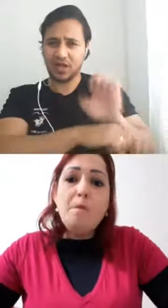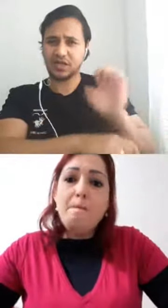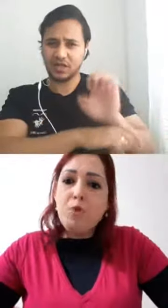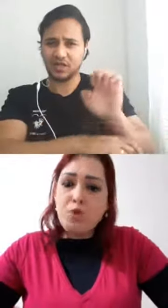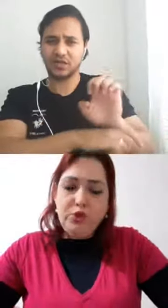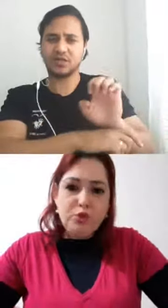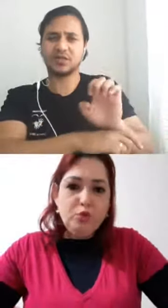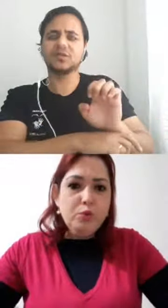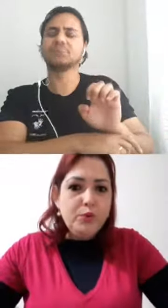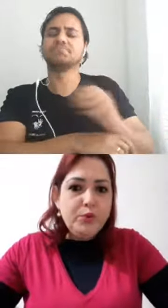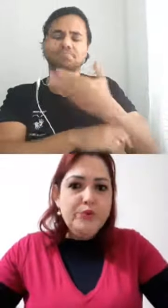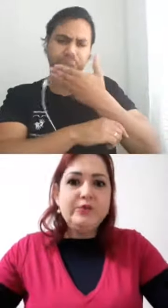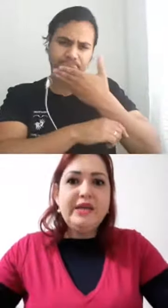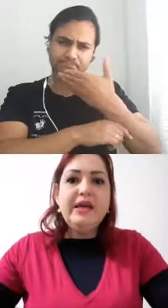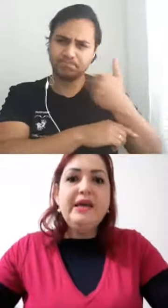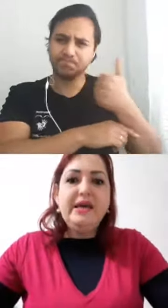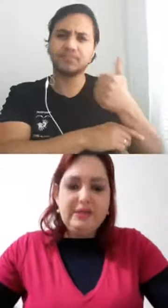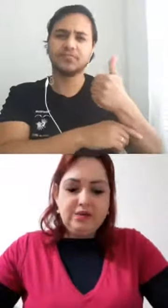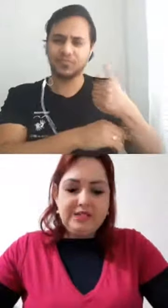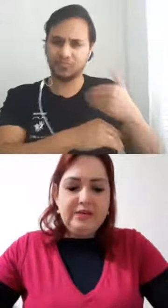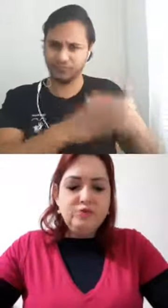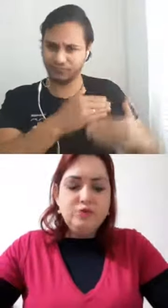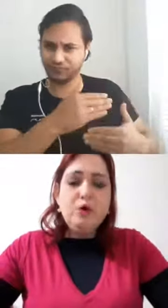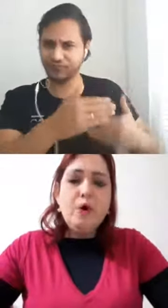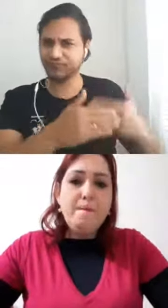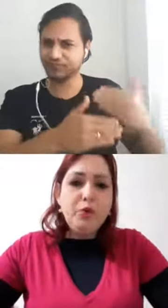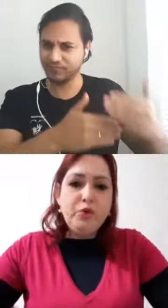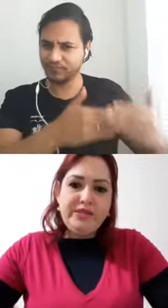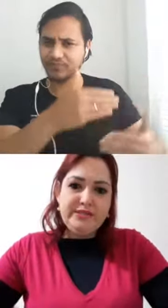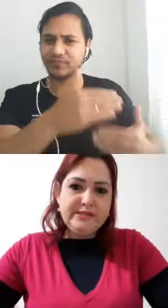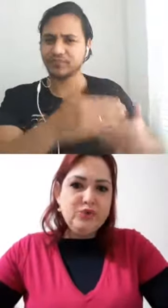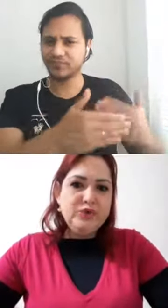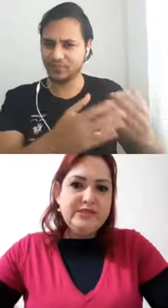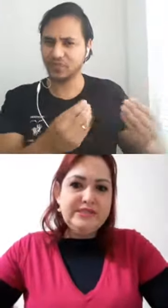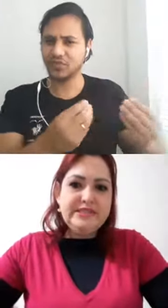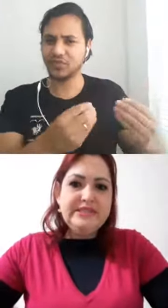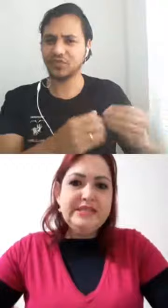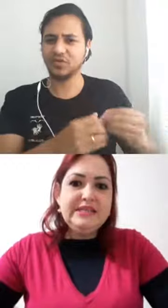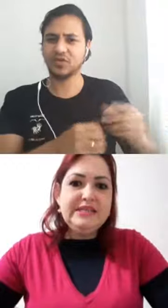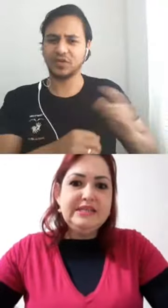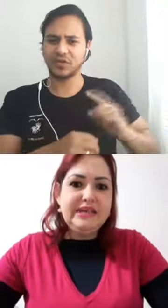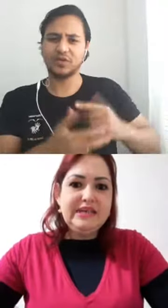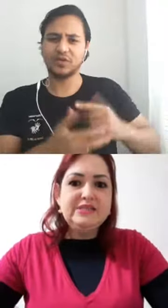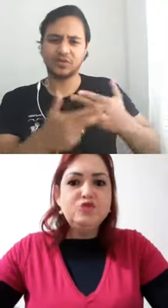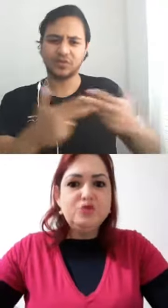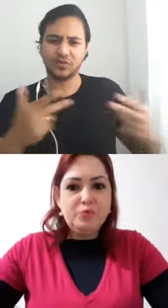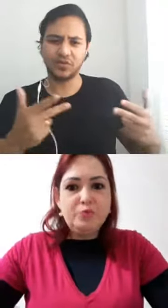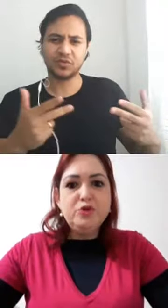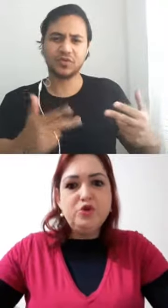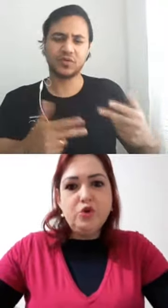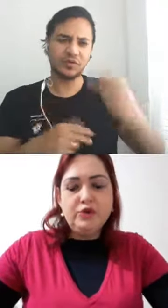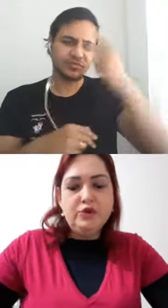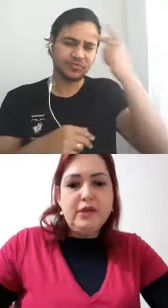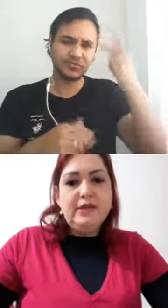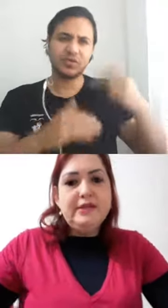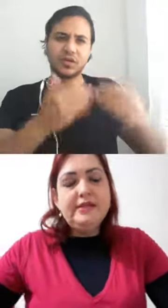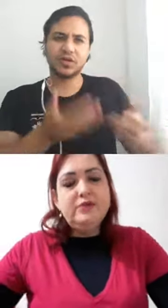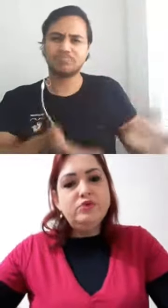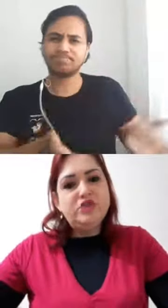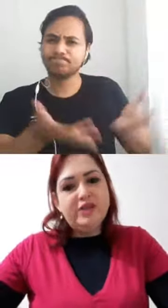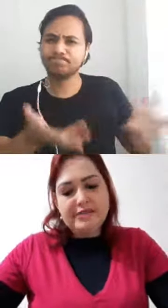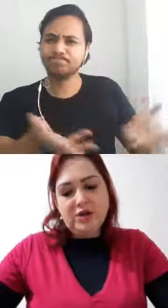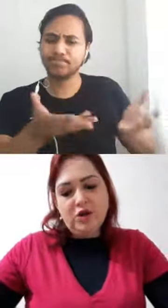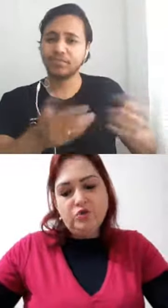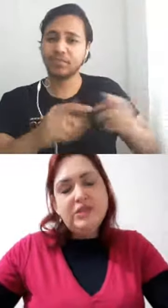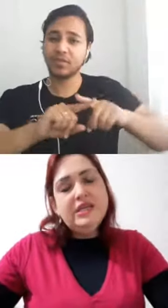melhorou muito, muito, né? Nós temos muitas coisas, assim, que eles nos proporcionam. Então,